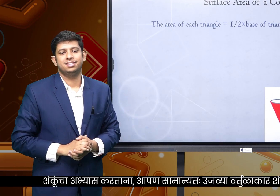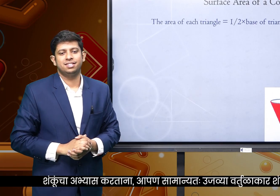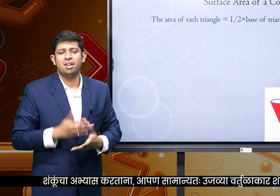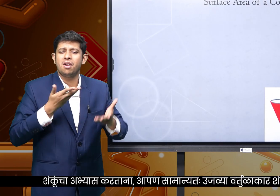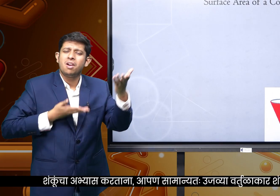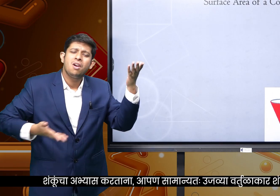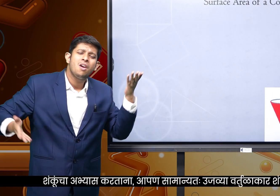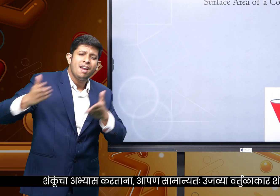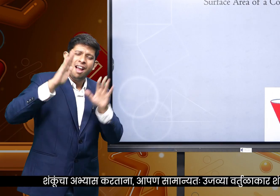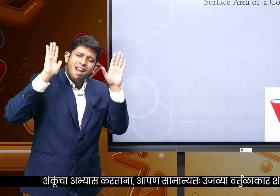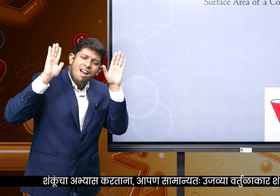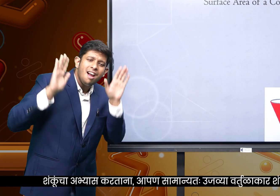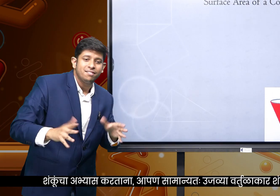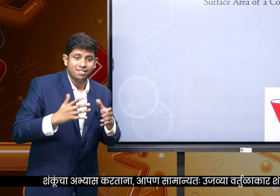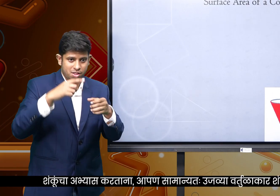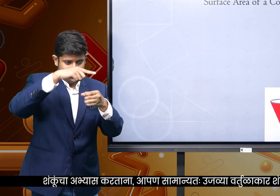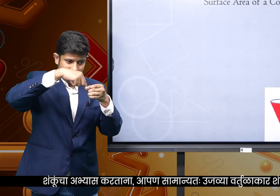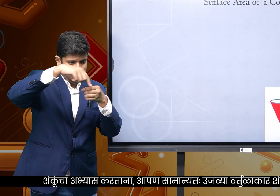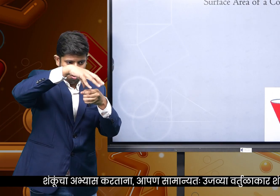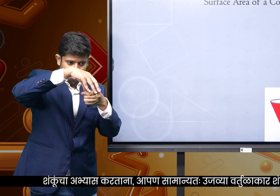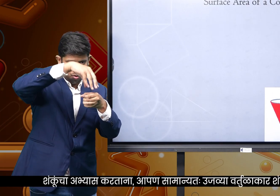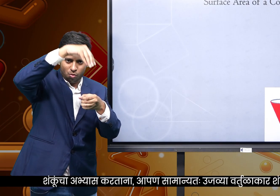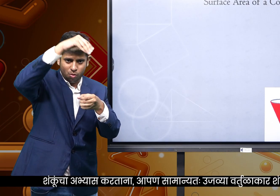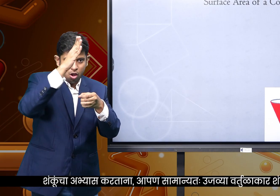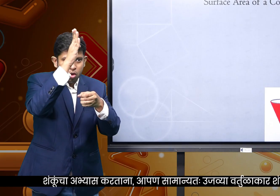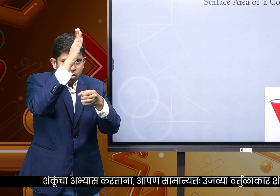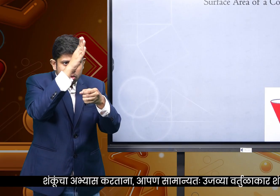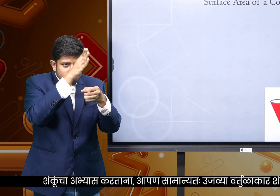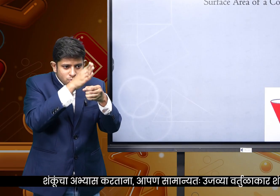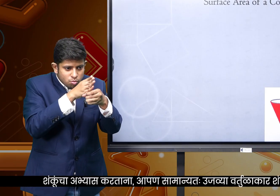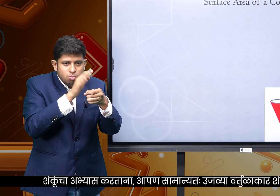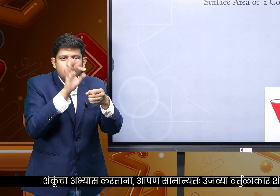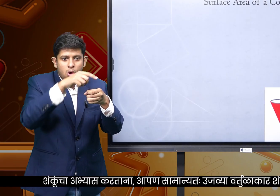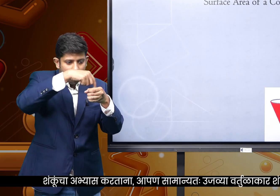सामान्यतः उजव्या वर्तुळाकार शंकूचा विचार करतो.